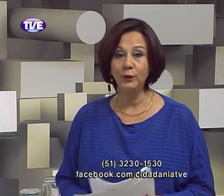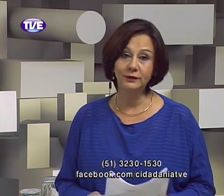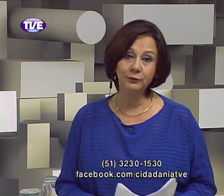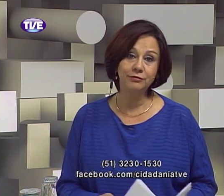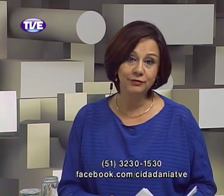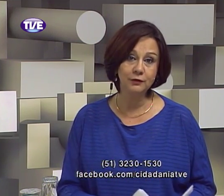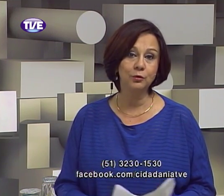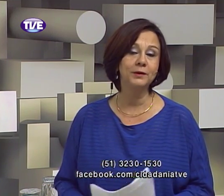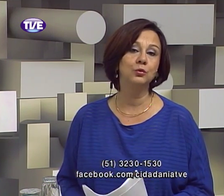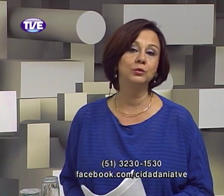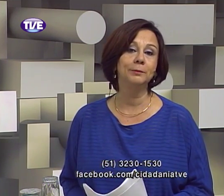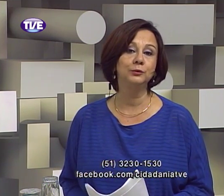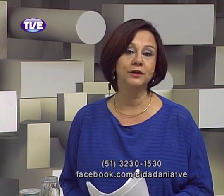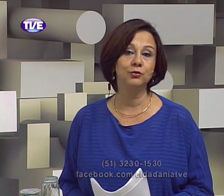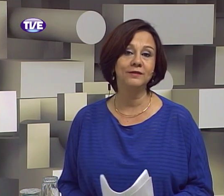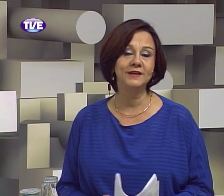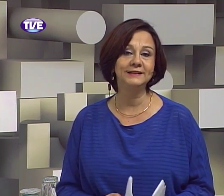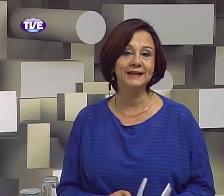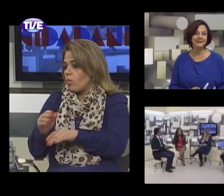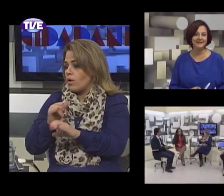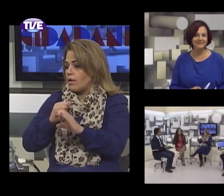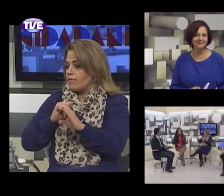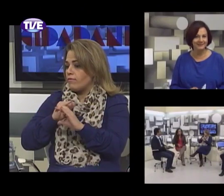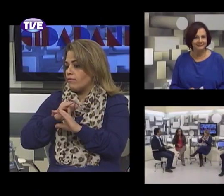facebook.com/cidadaniatve ou então envie a sua pergunta pelo